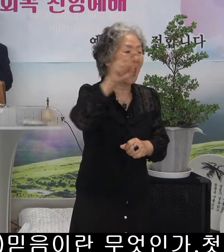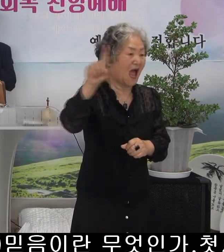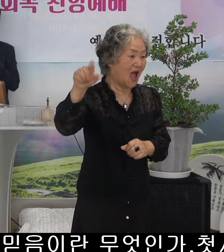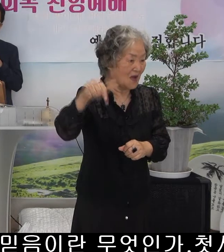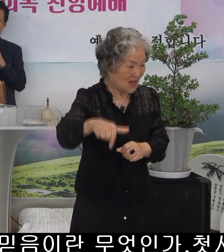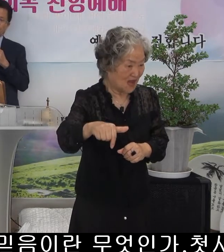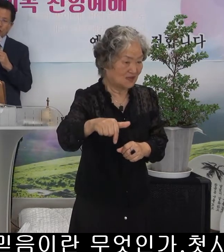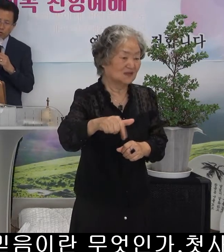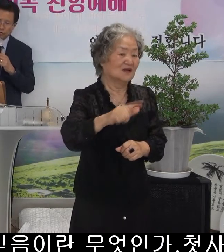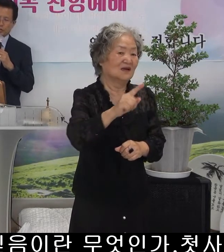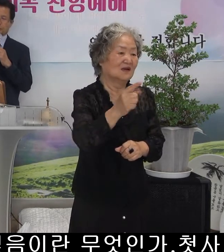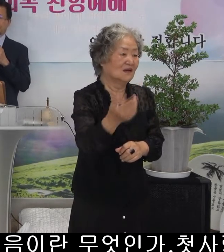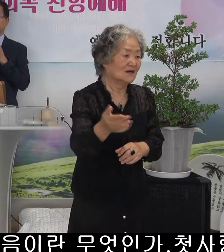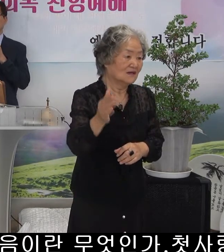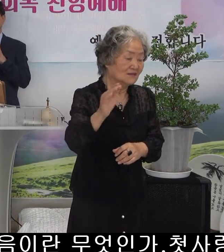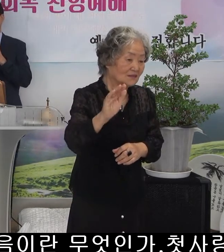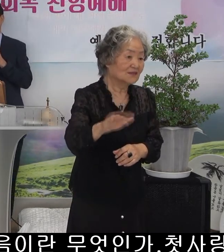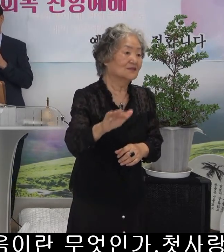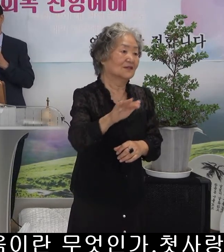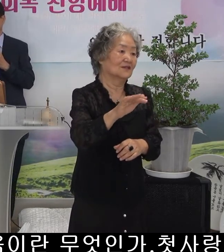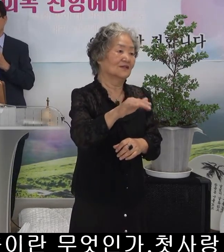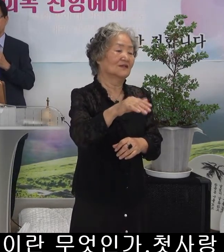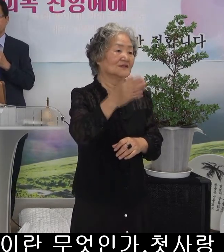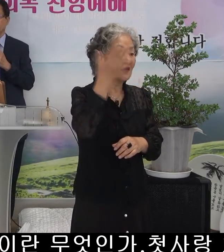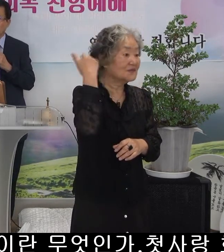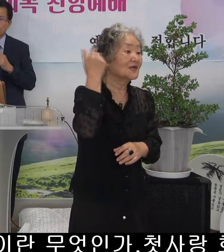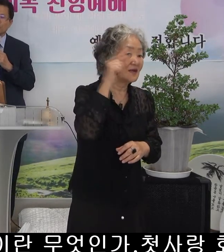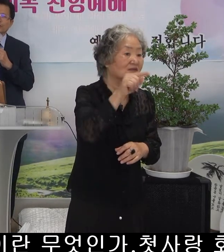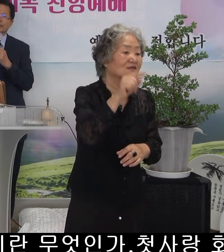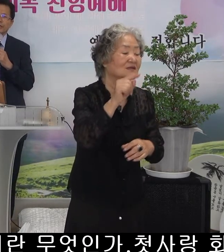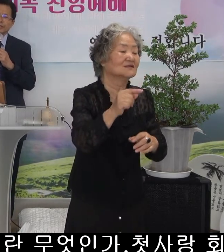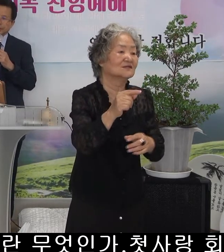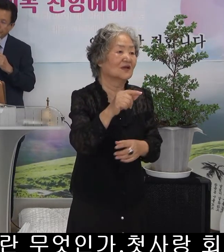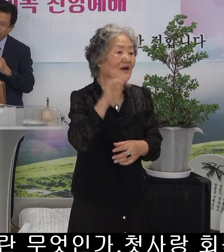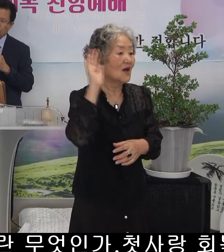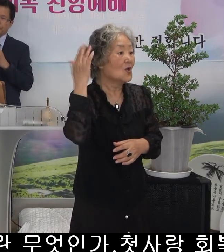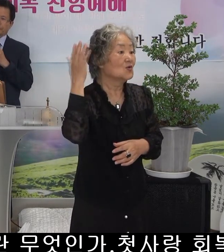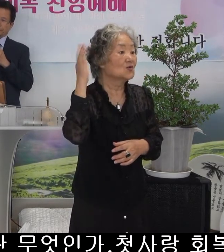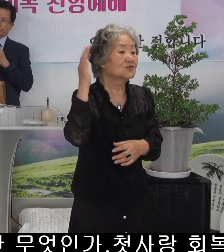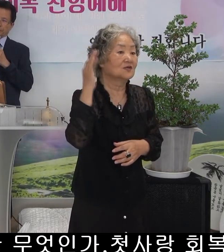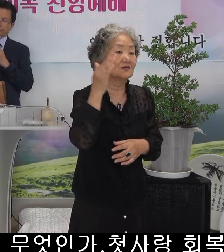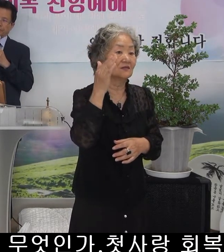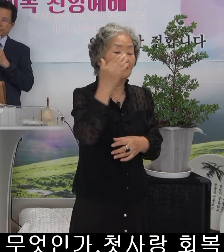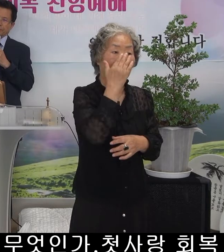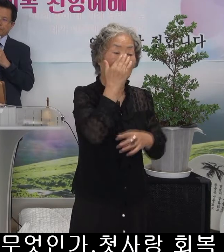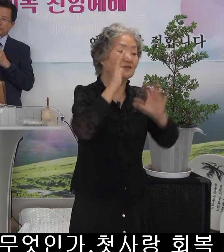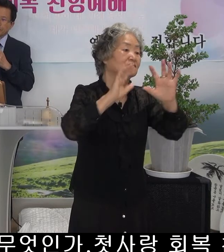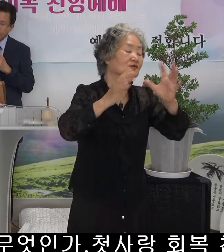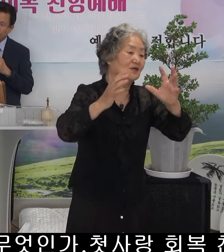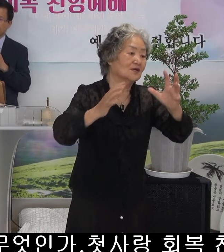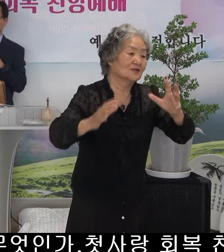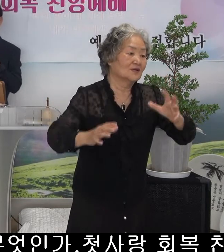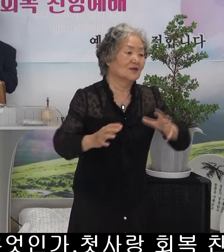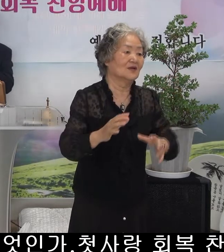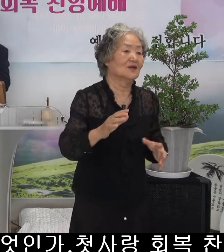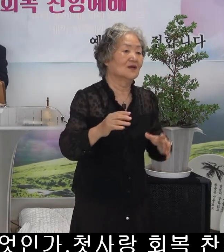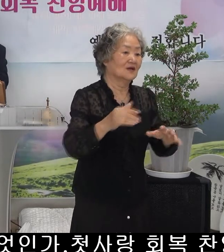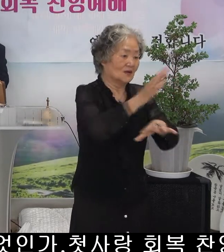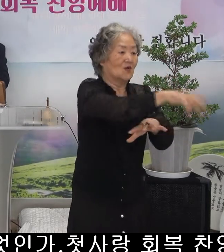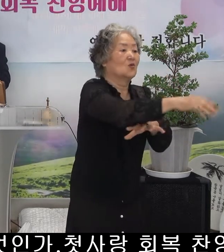희한하게도 이스라엘은 지금 농업국가로서 세계적인 농업국가의 하늘에 올라서 있어요. 그